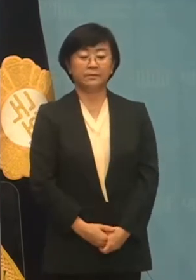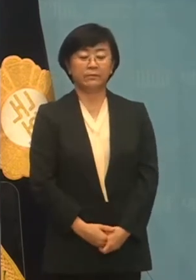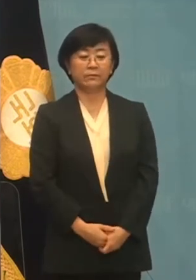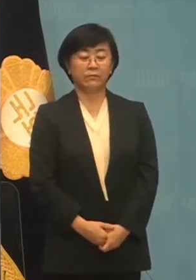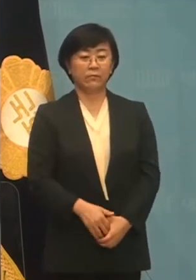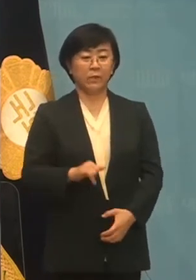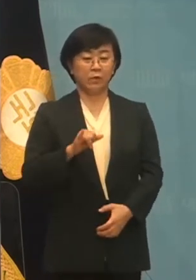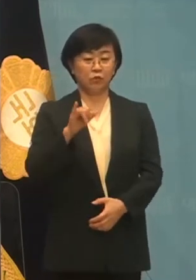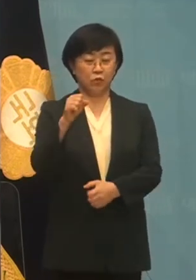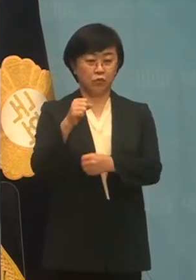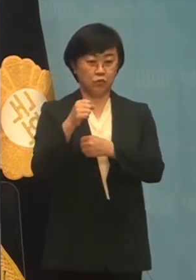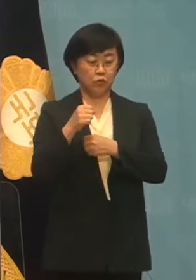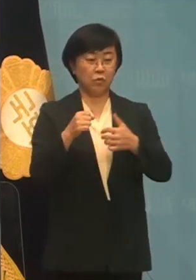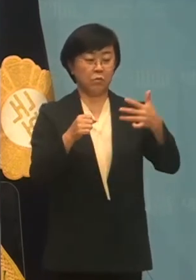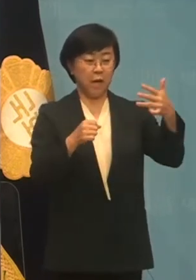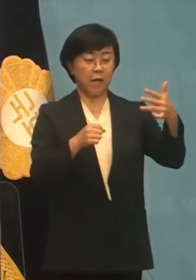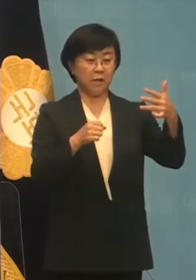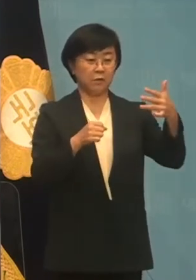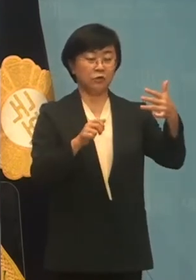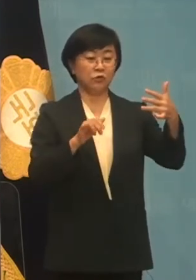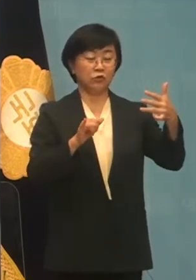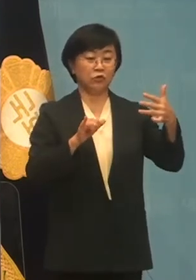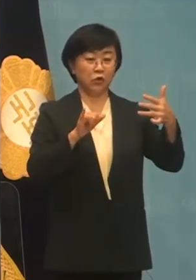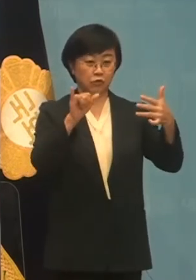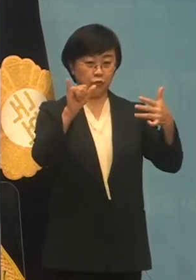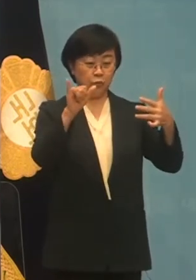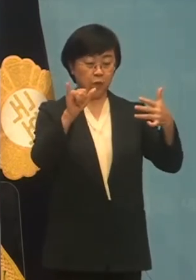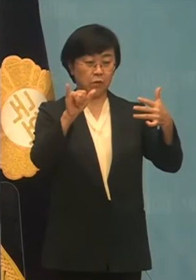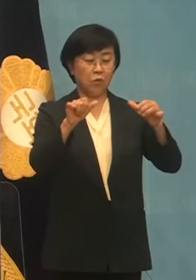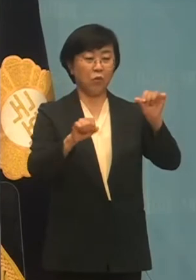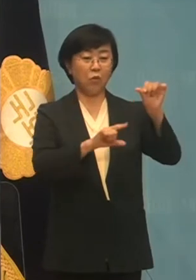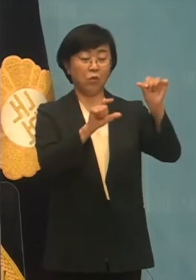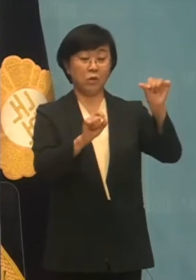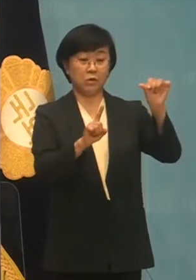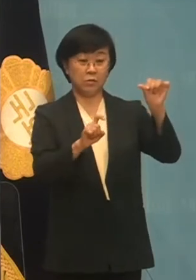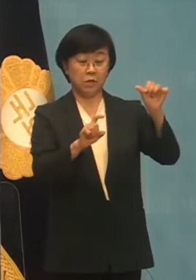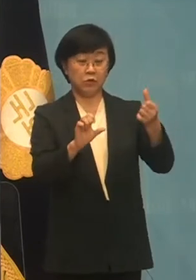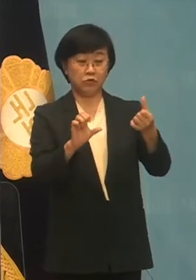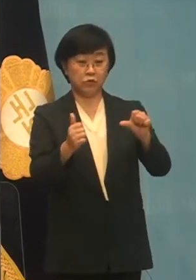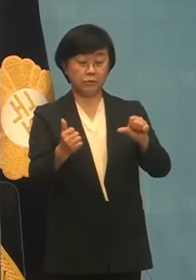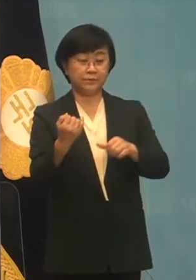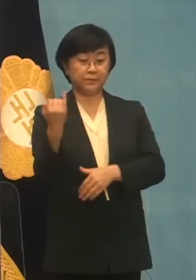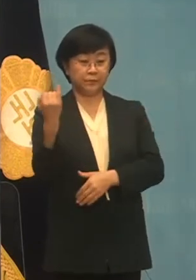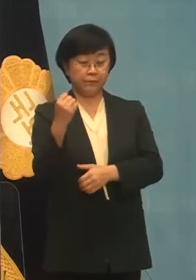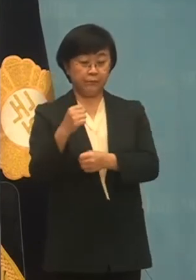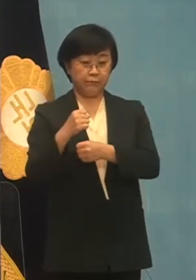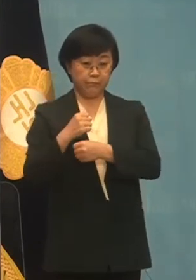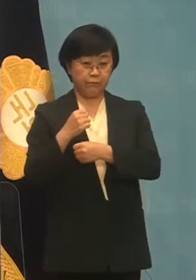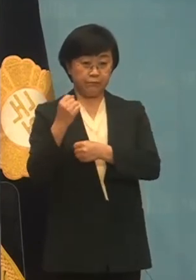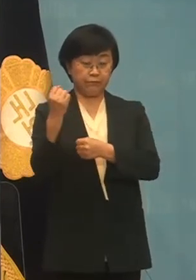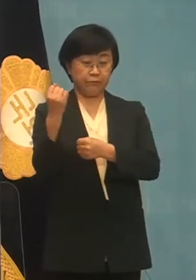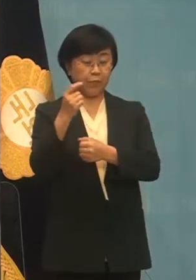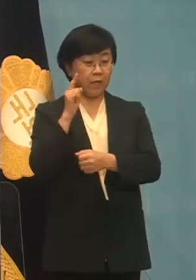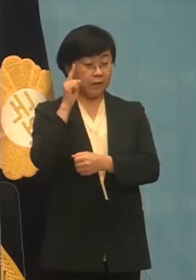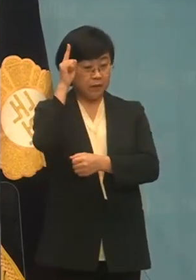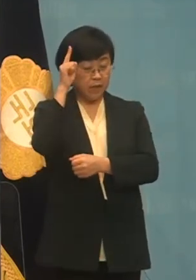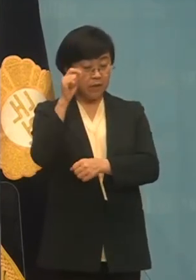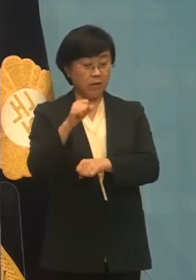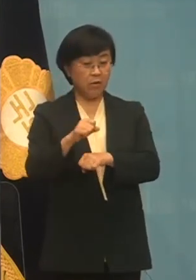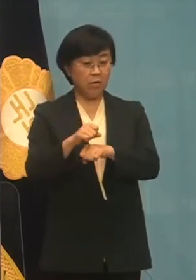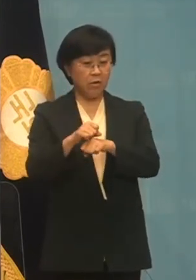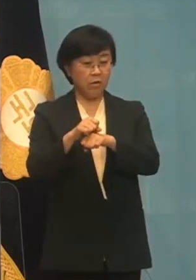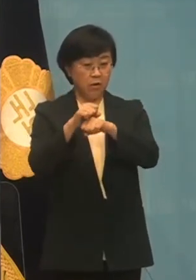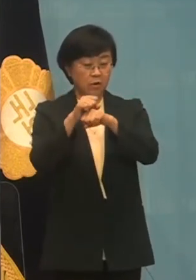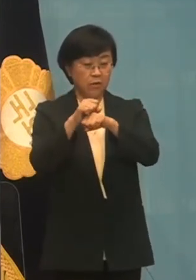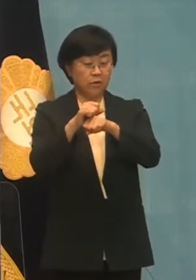하겠습니다. 공군 8 전투 비행단에서 지난 5월 11일 사망한 여군 부사관이 스트레스 자살로